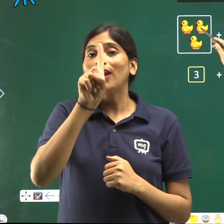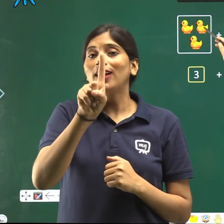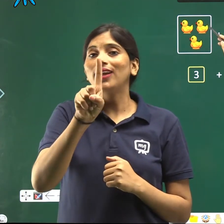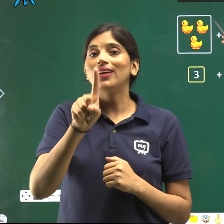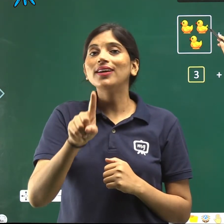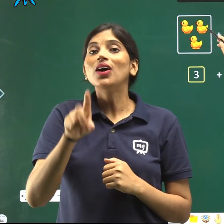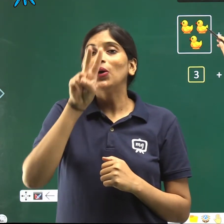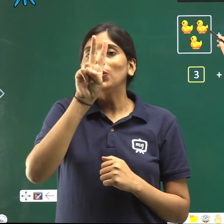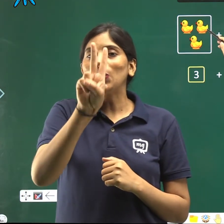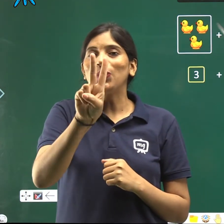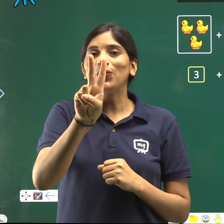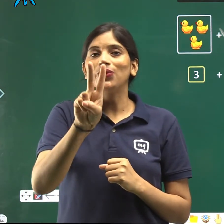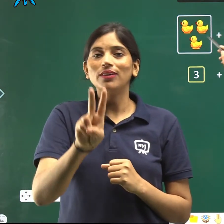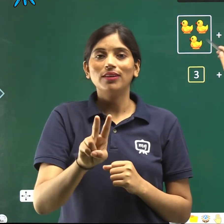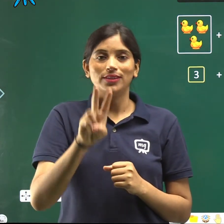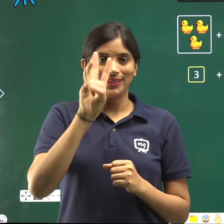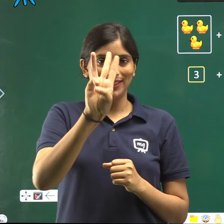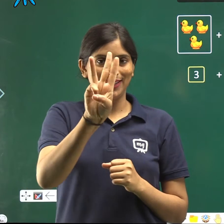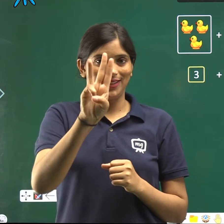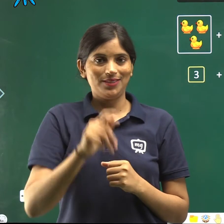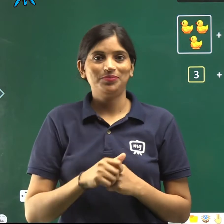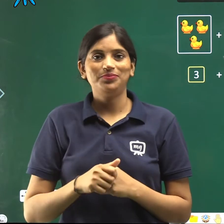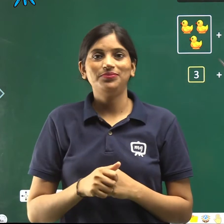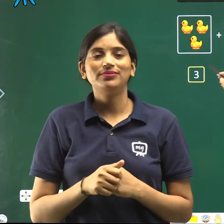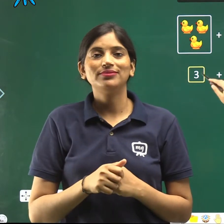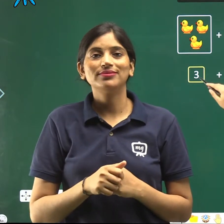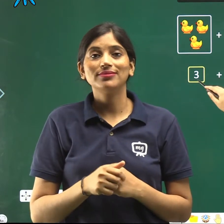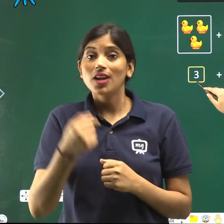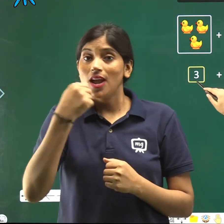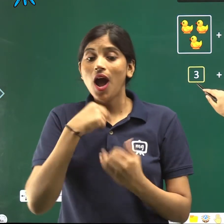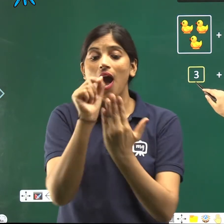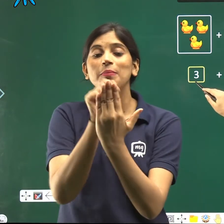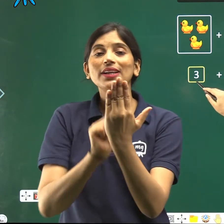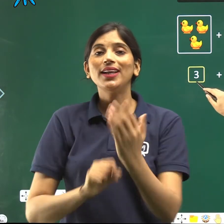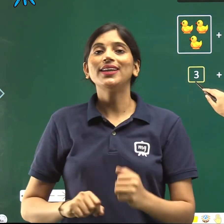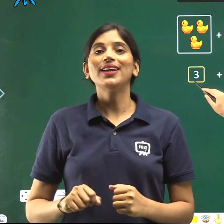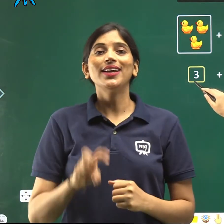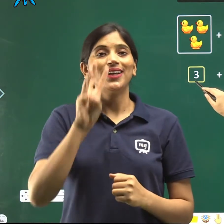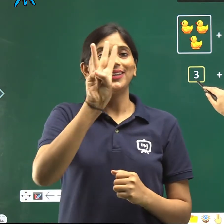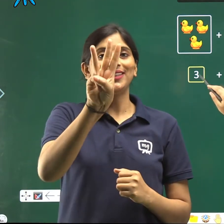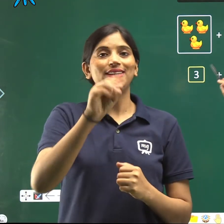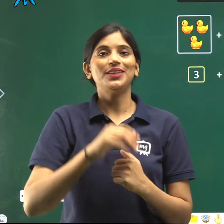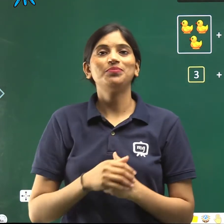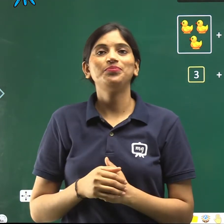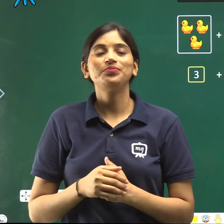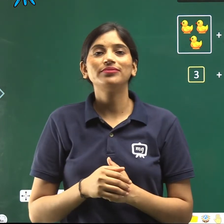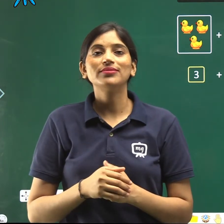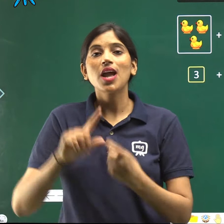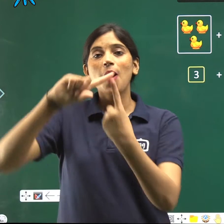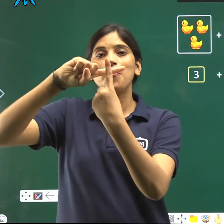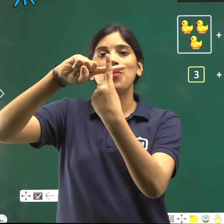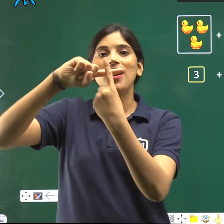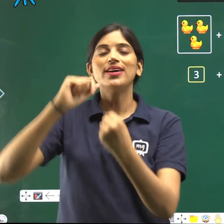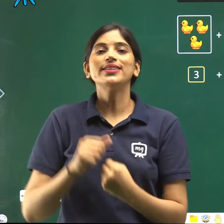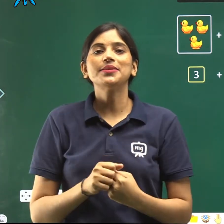1, 2, 3। हमने लिखे 3